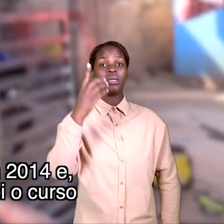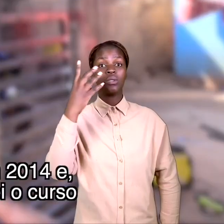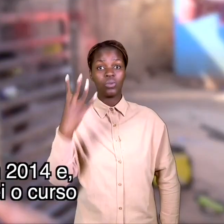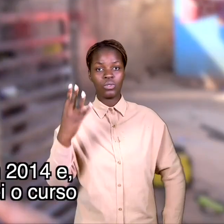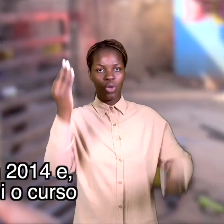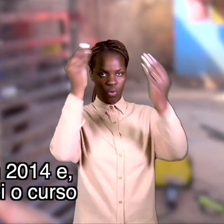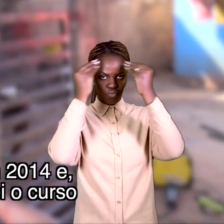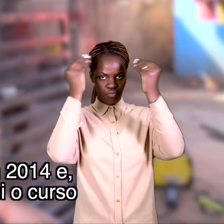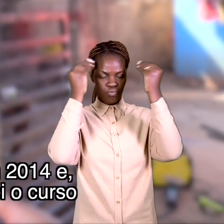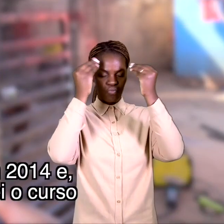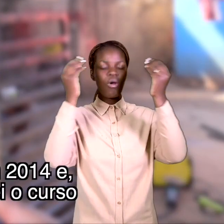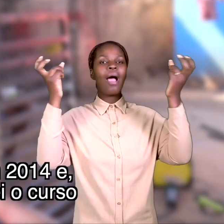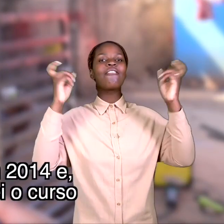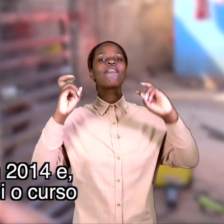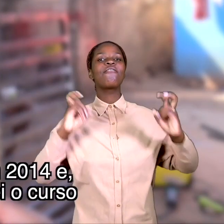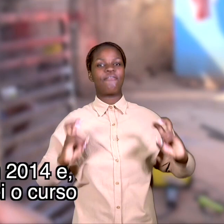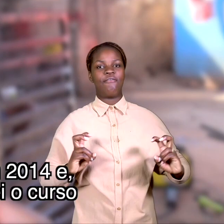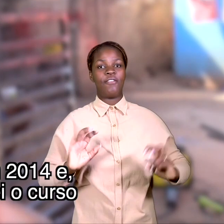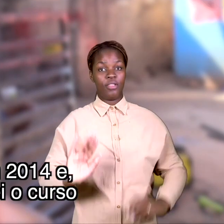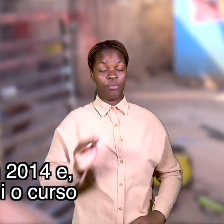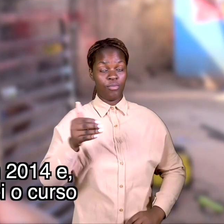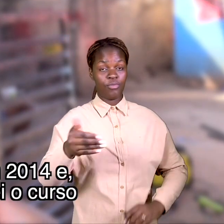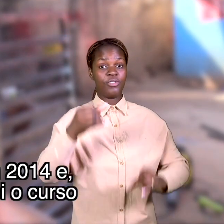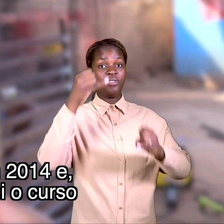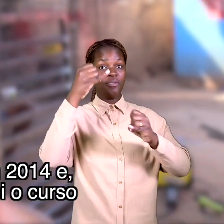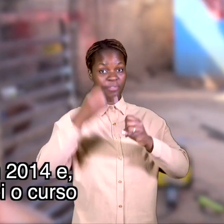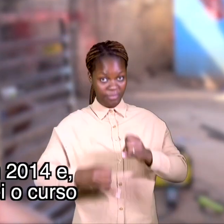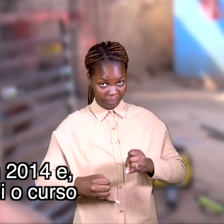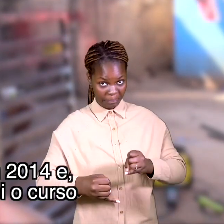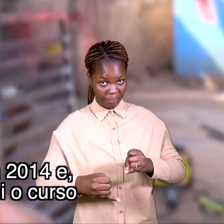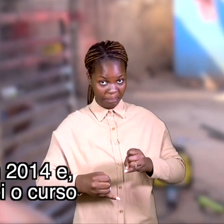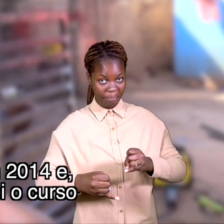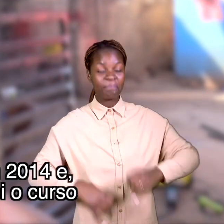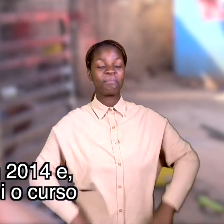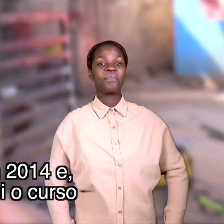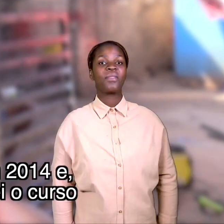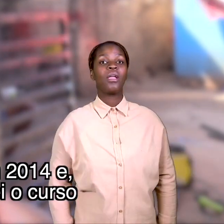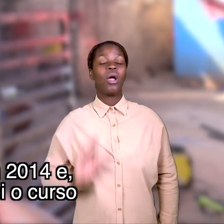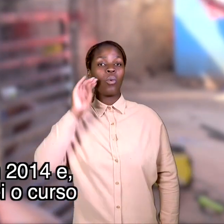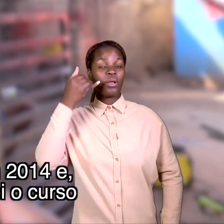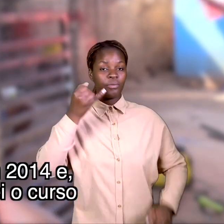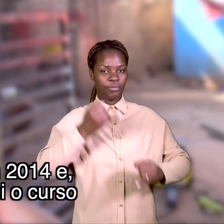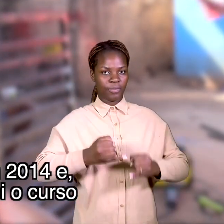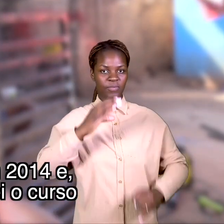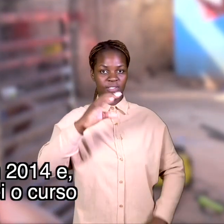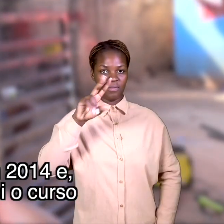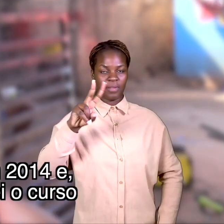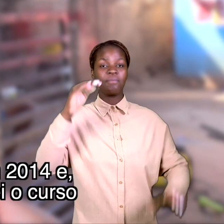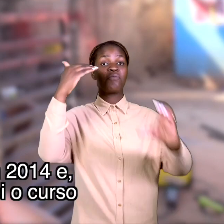O curso de eletricidade fiz em 2014 e, graças a Deus, quando terminei o curso,